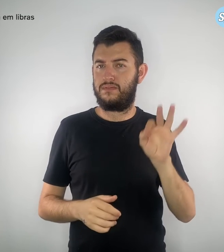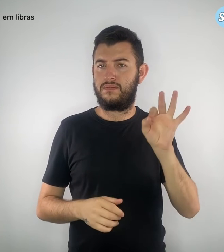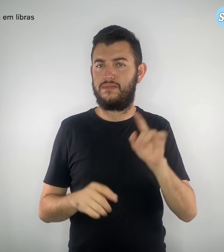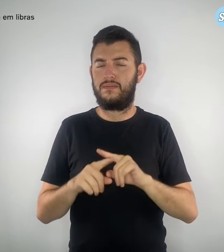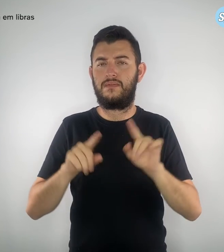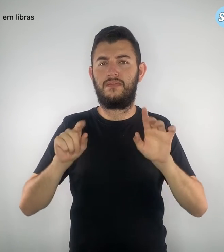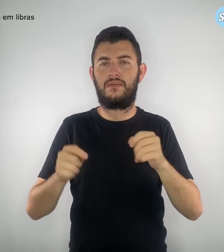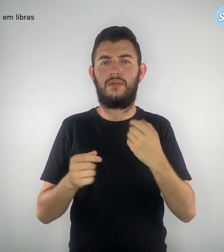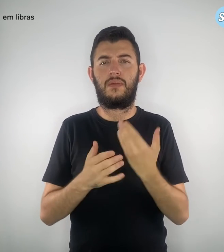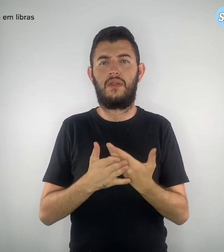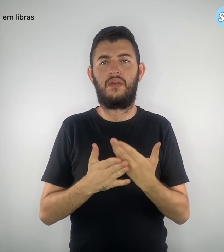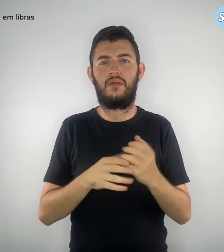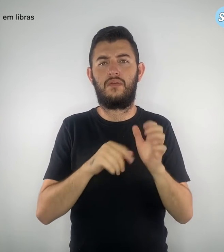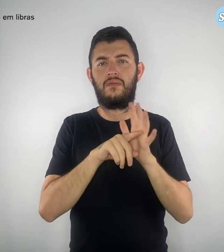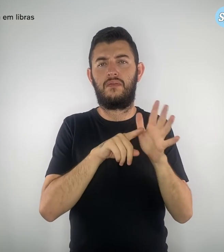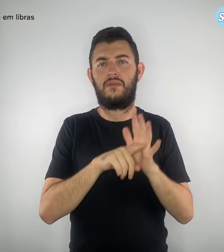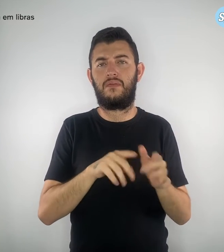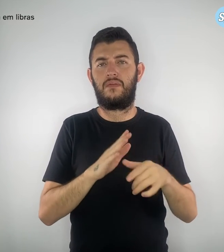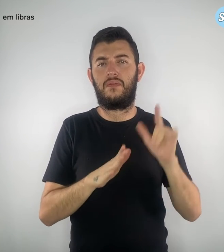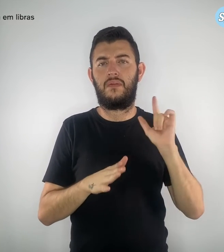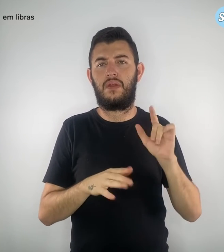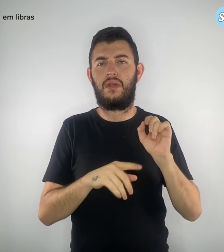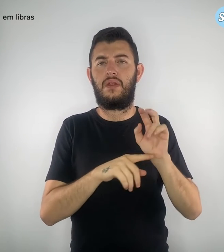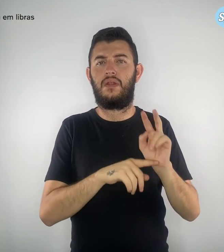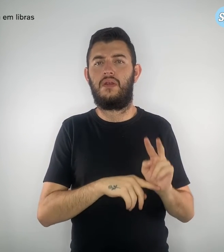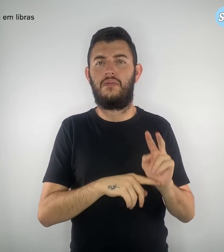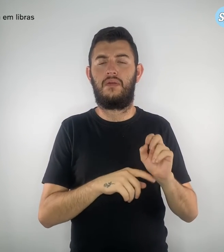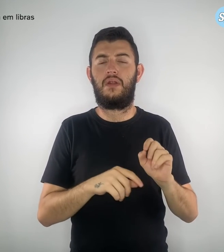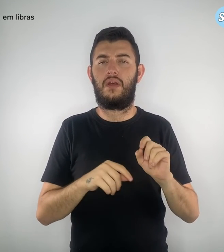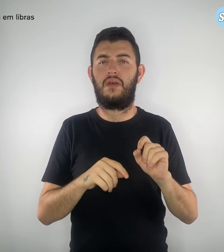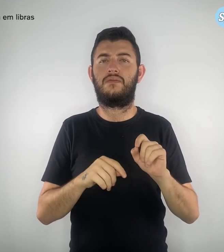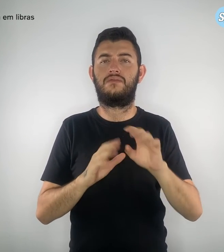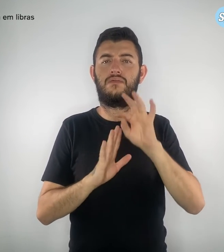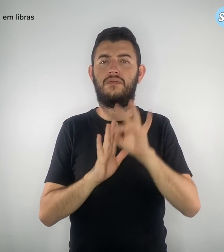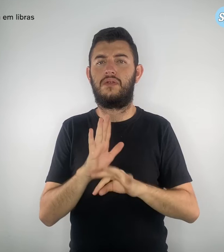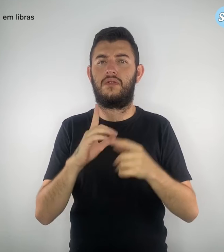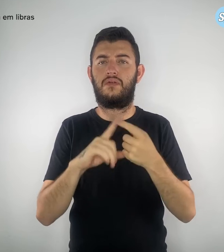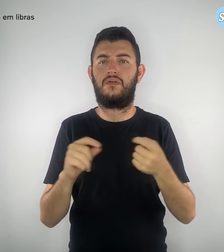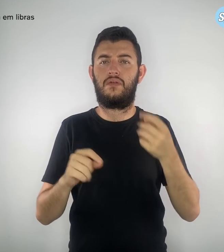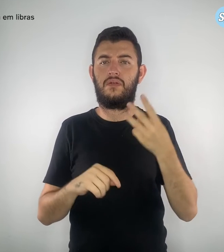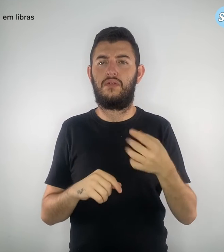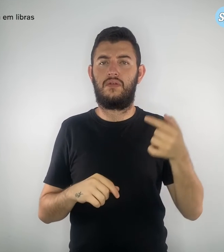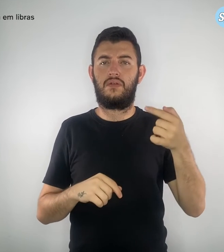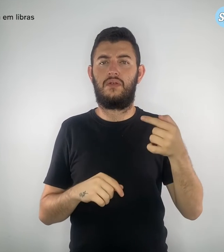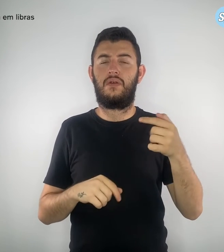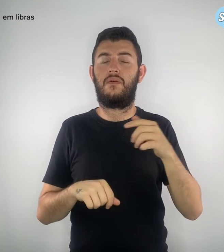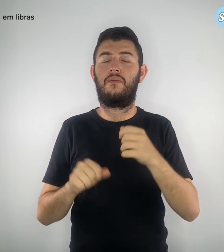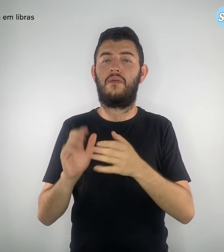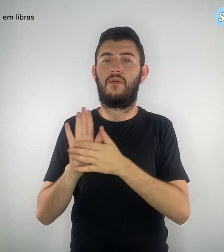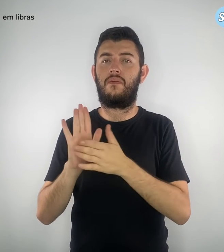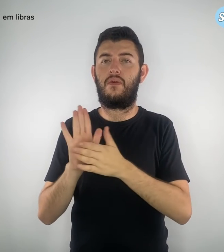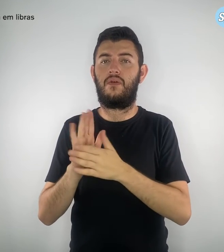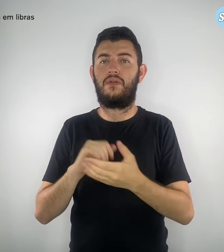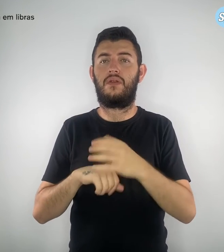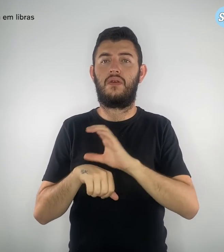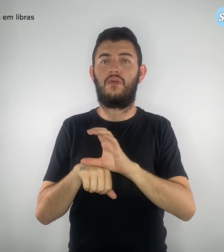estudo preliminar sobre o texto do artigo 37, proposto pela PEC 32 de 2020,